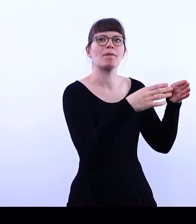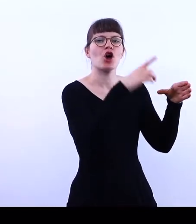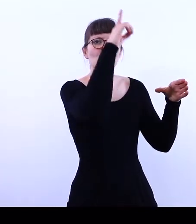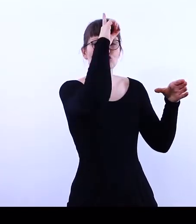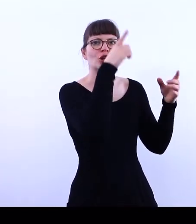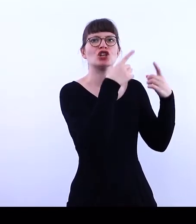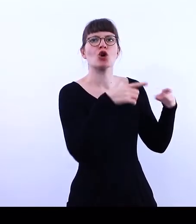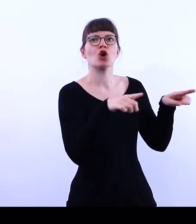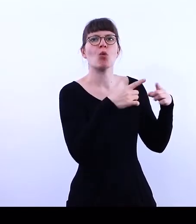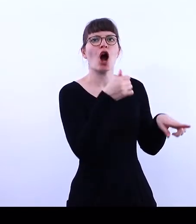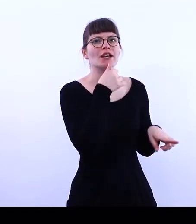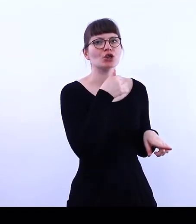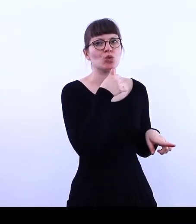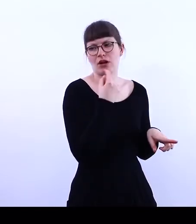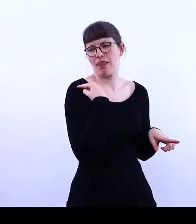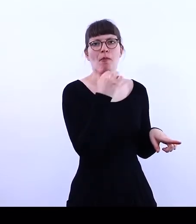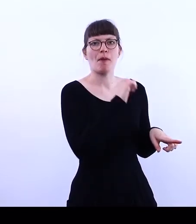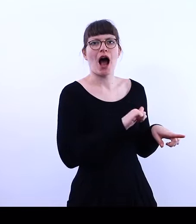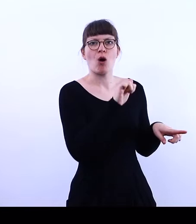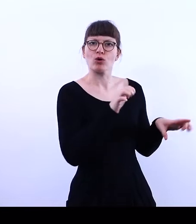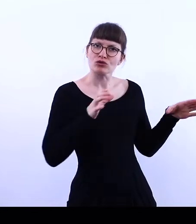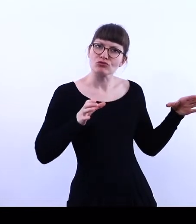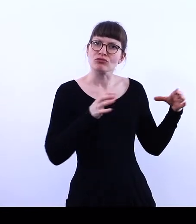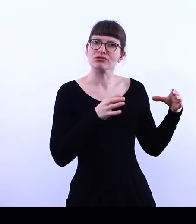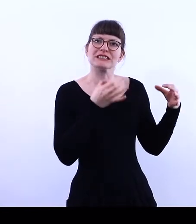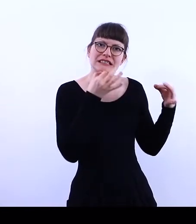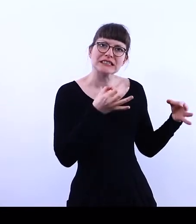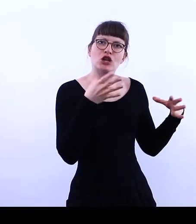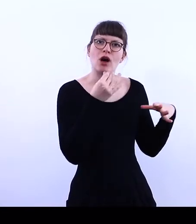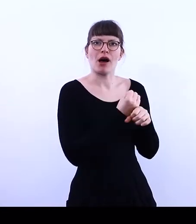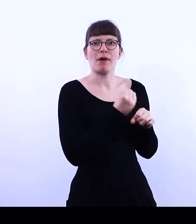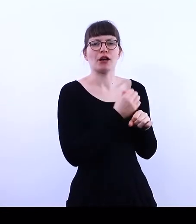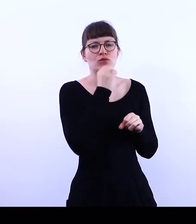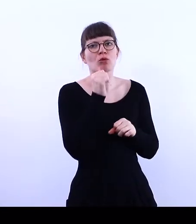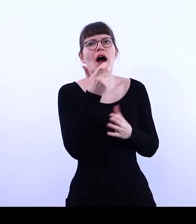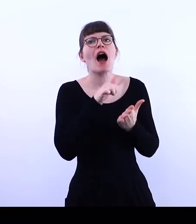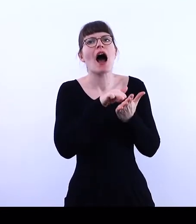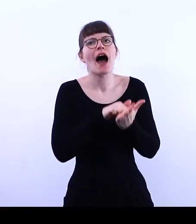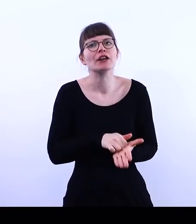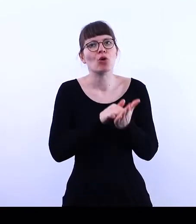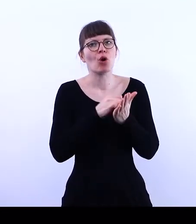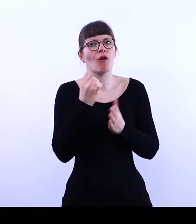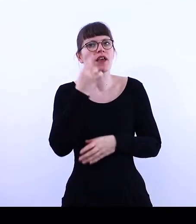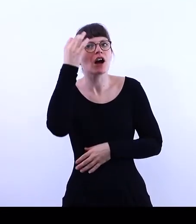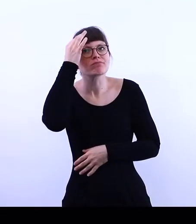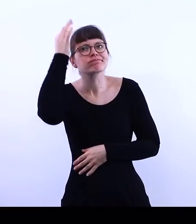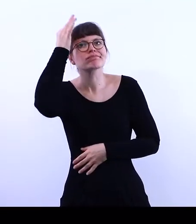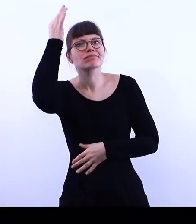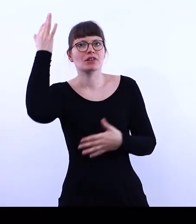jetzt intensiv seit August. Und ich würde euch ganz gerne so ein paar Eindrücke geben in ein paar Sachen, die wir entwickeln. Das ist natürlich nicht